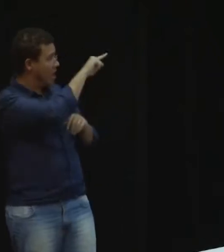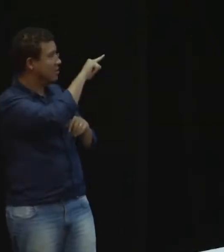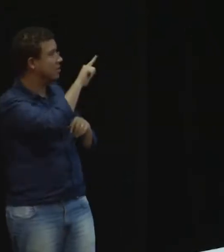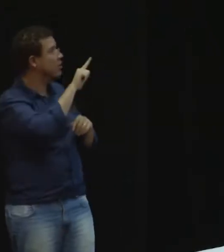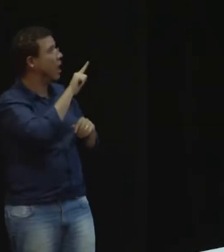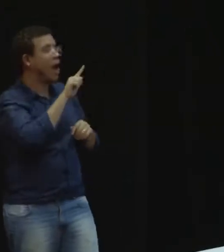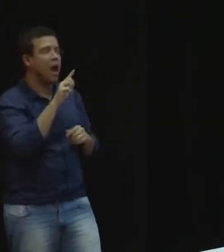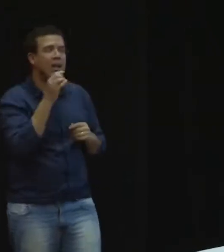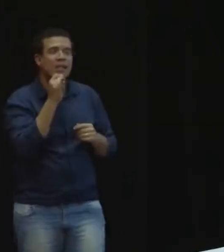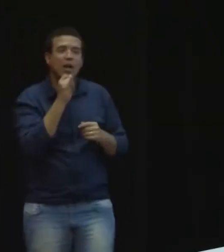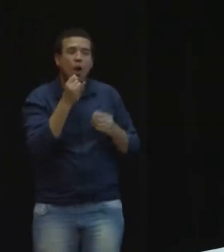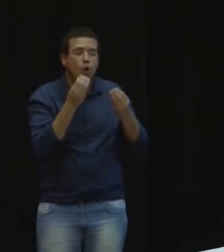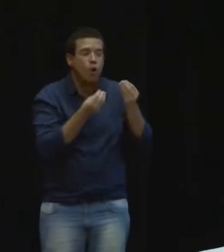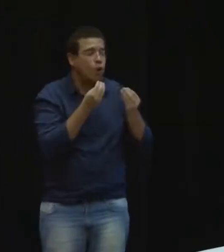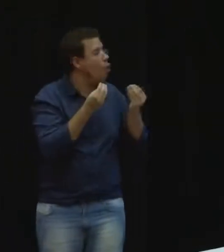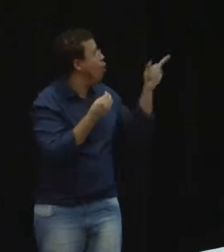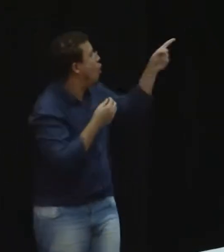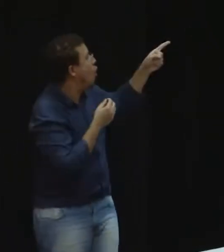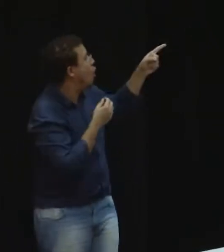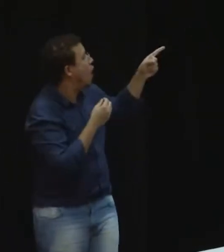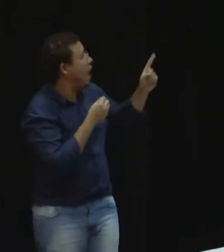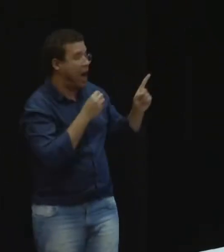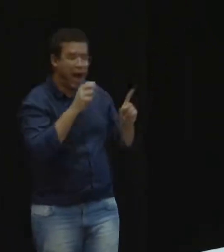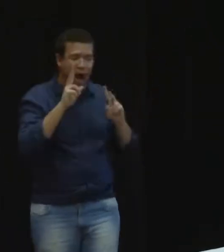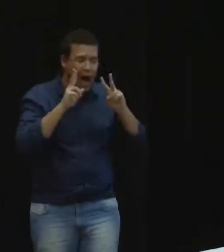Eu utilizei aqui como base a psicanálise.